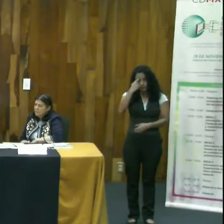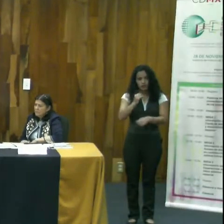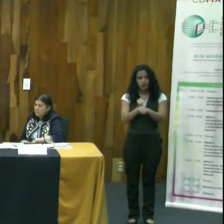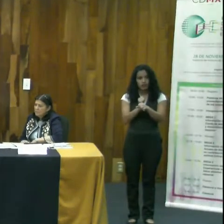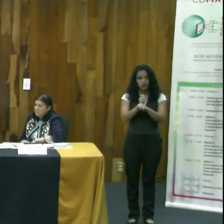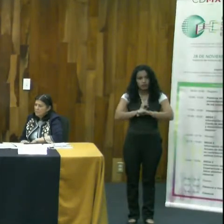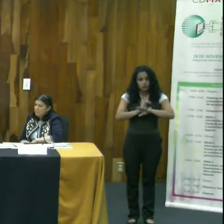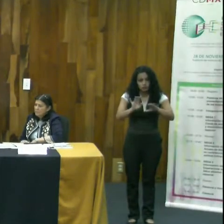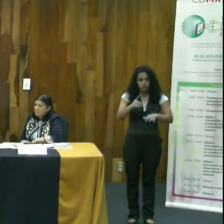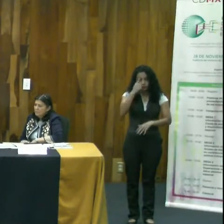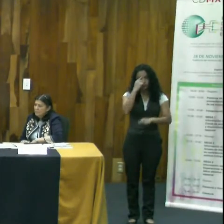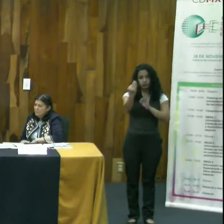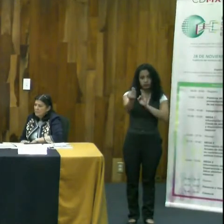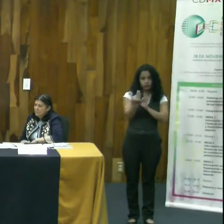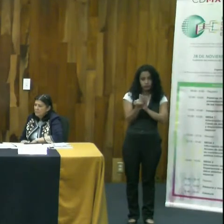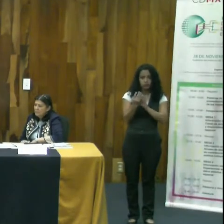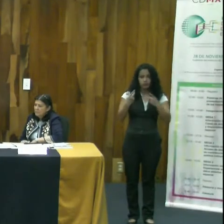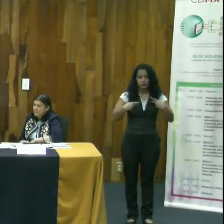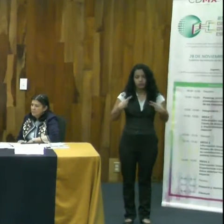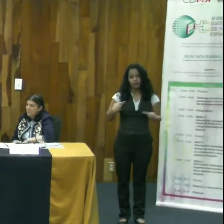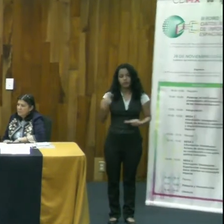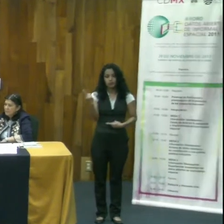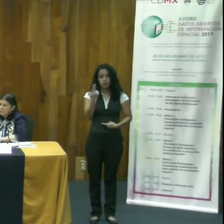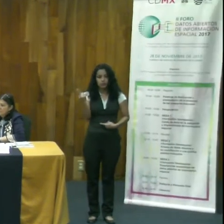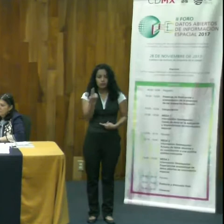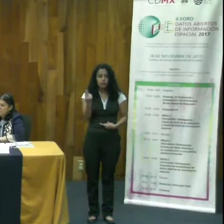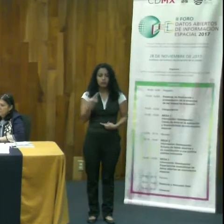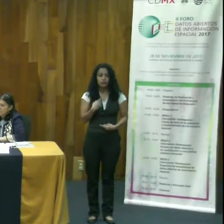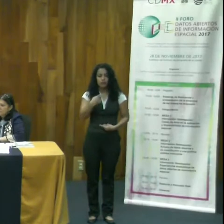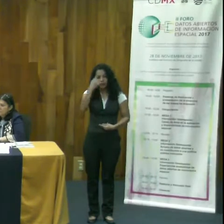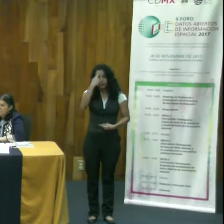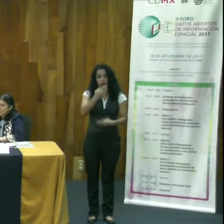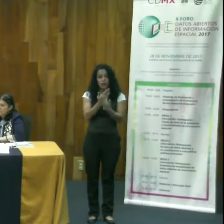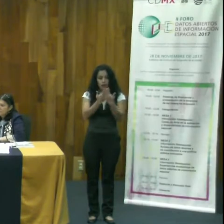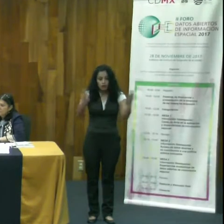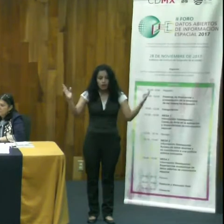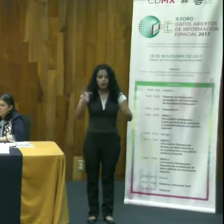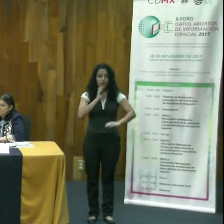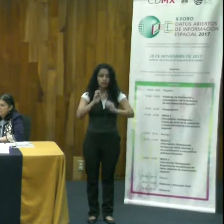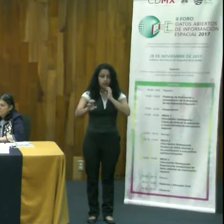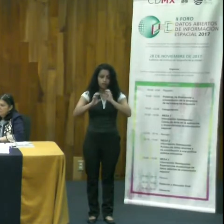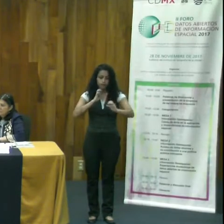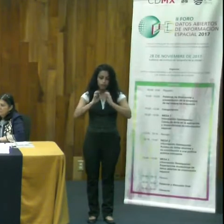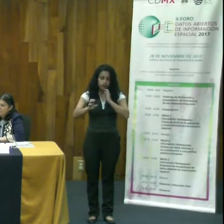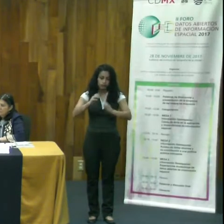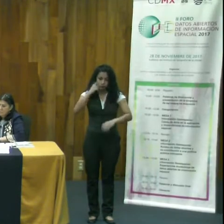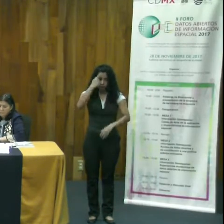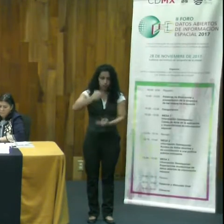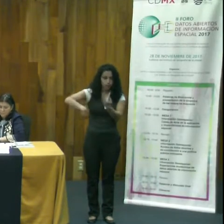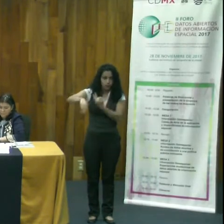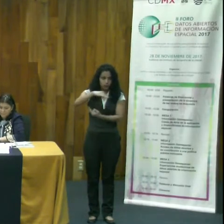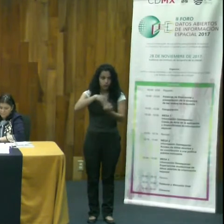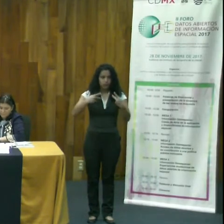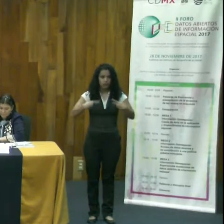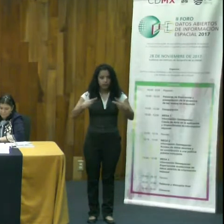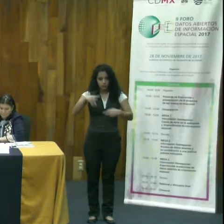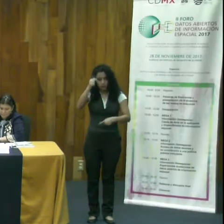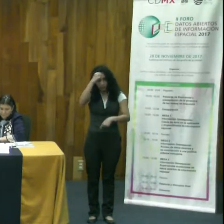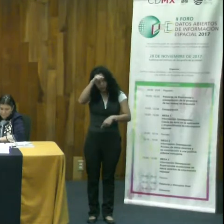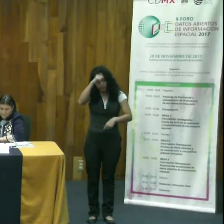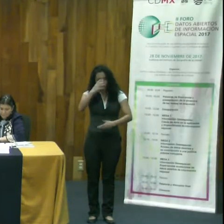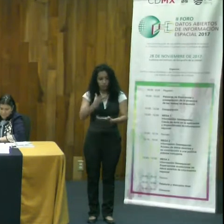de acercarse a los usuarios de mantener de manera abierta una comunicación con todos los usuarios de la tecnología